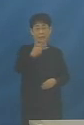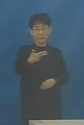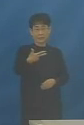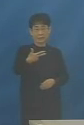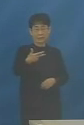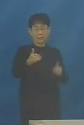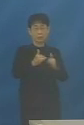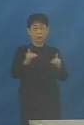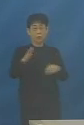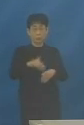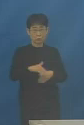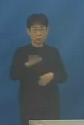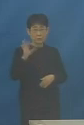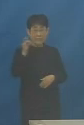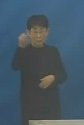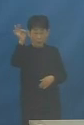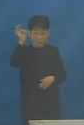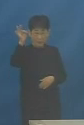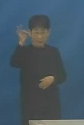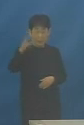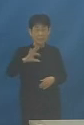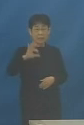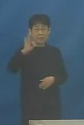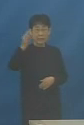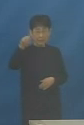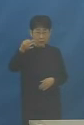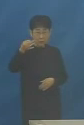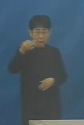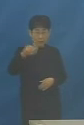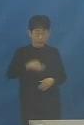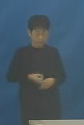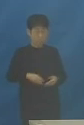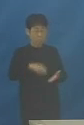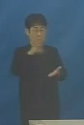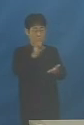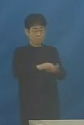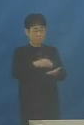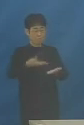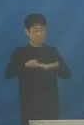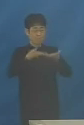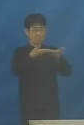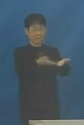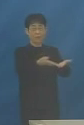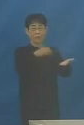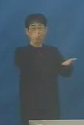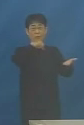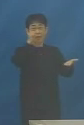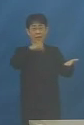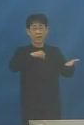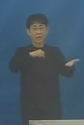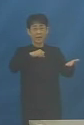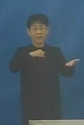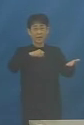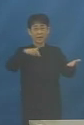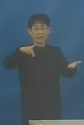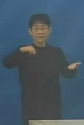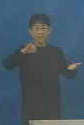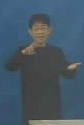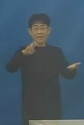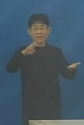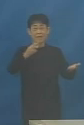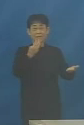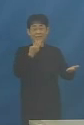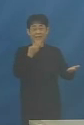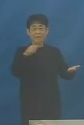これ金曜日にええまあ任命証あの後方しようとであのフィリピン欄の大使館の方と